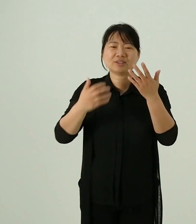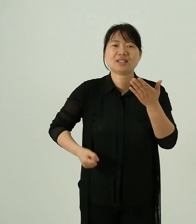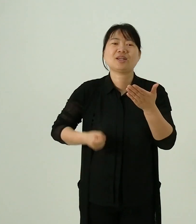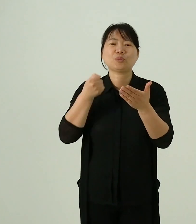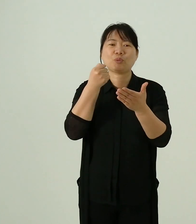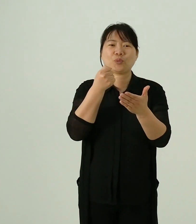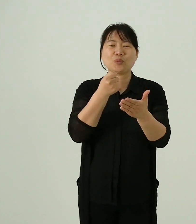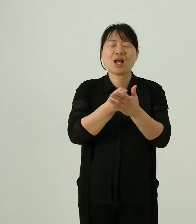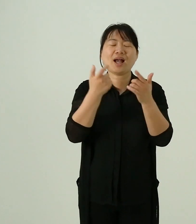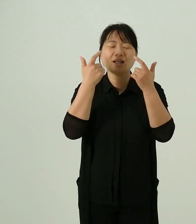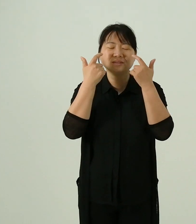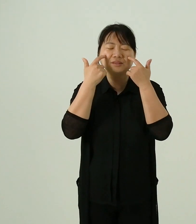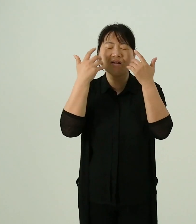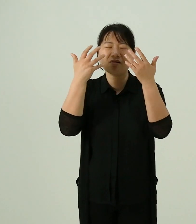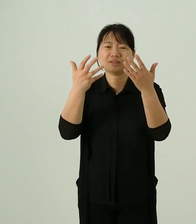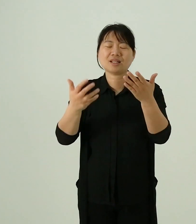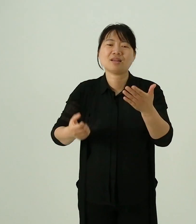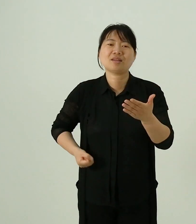확정되고